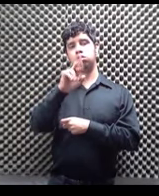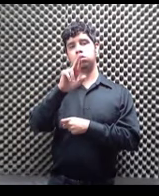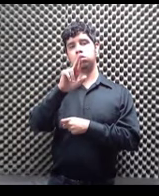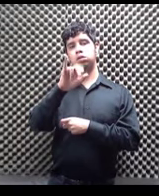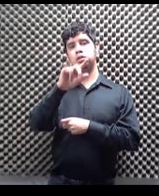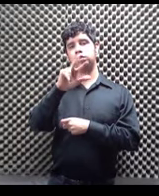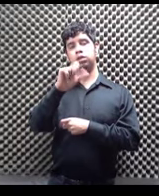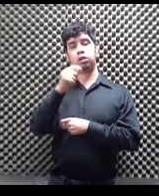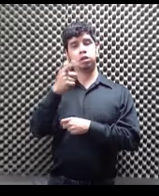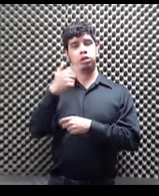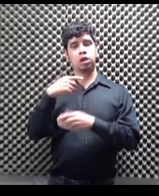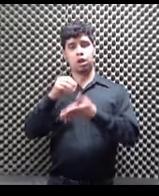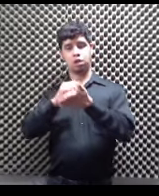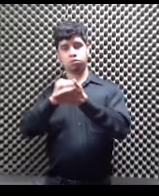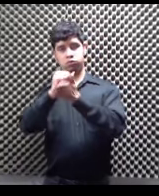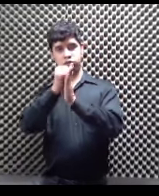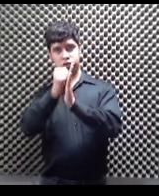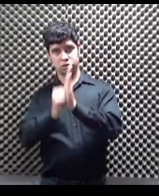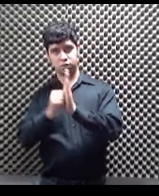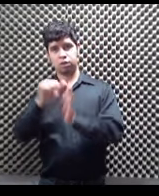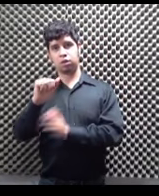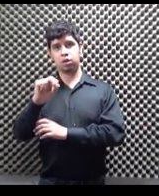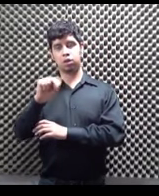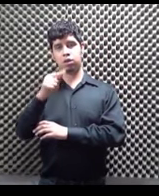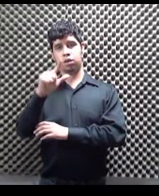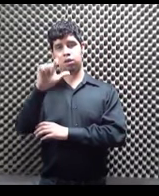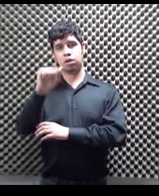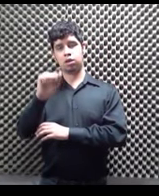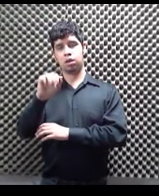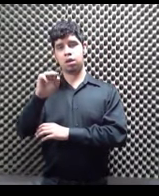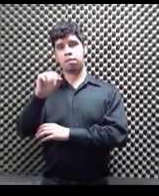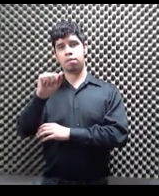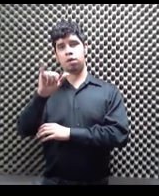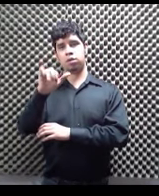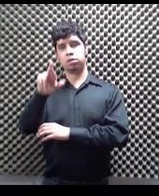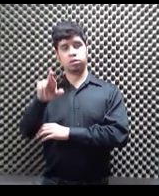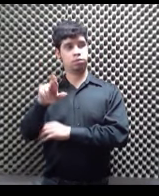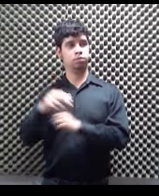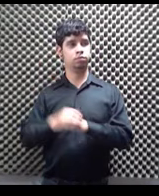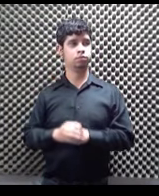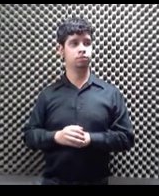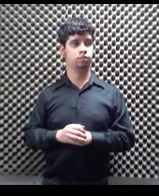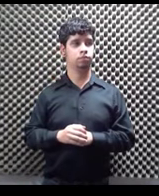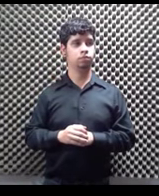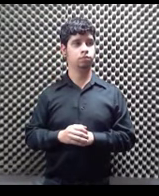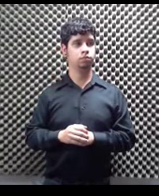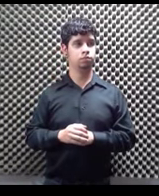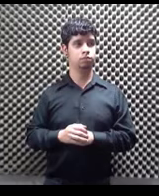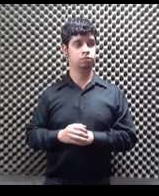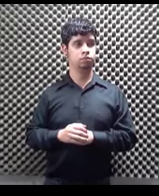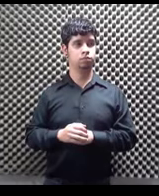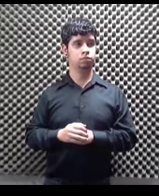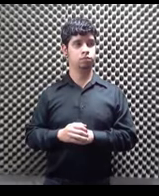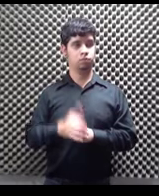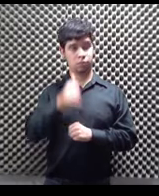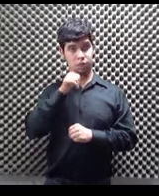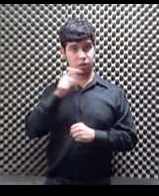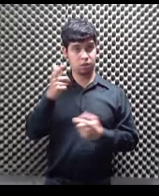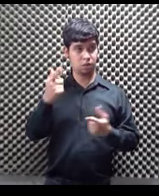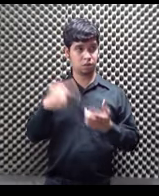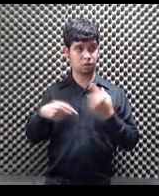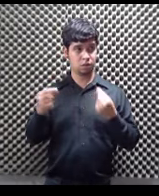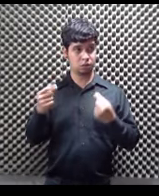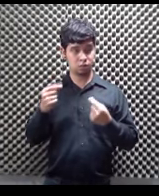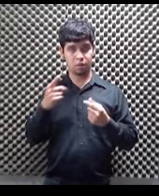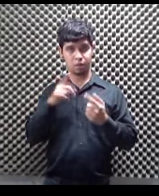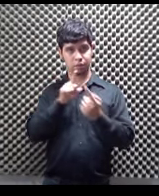de Ángela Meyer. Exacto, sí, tuvimos que también, pues, alguien, como ella decía ayer en la conferencia, ella estuvo